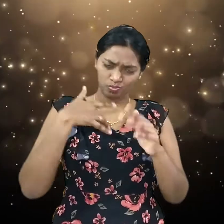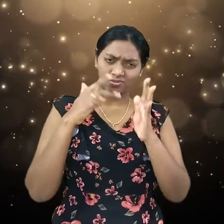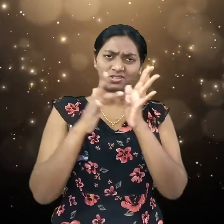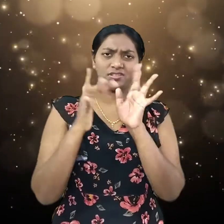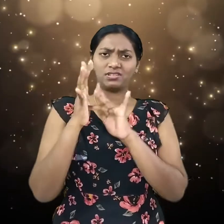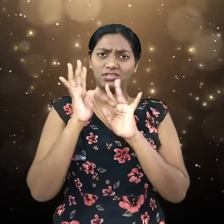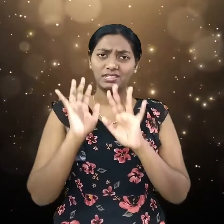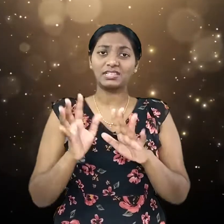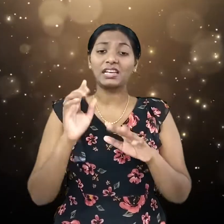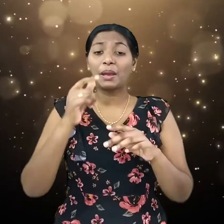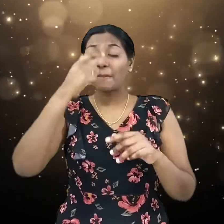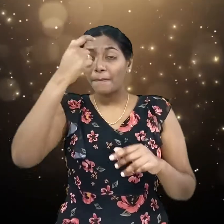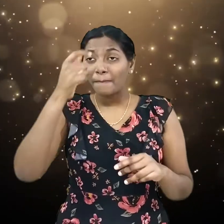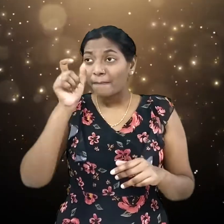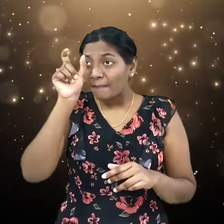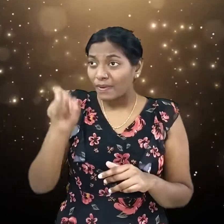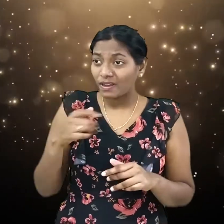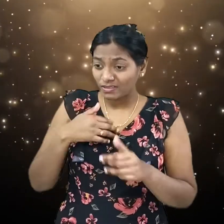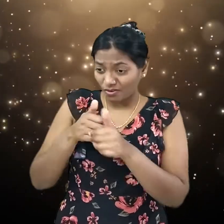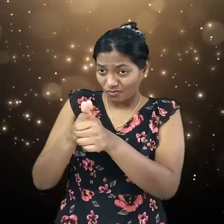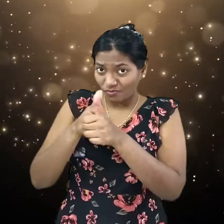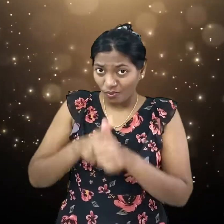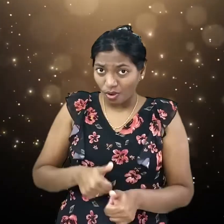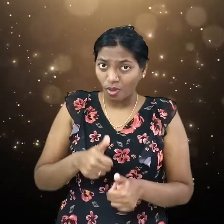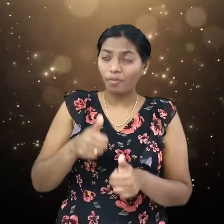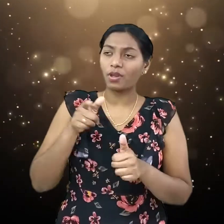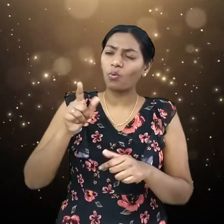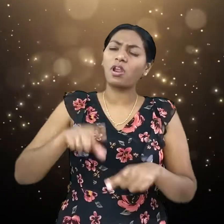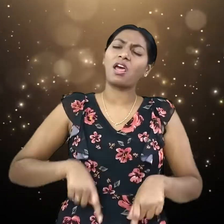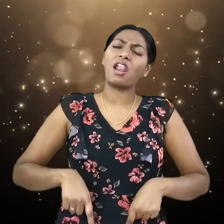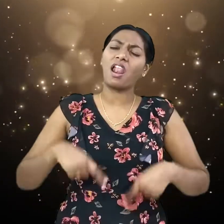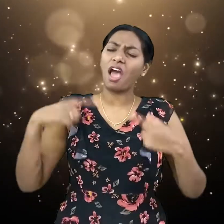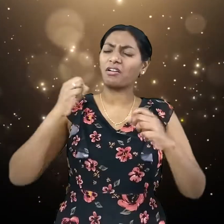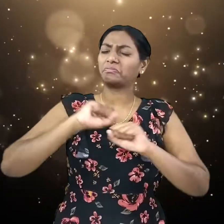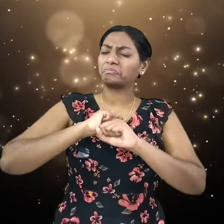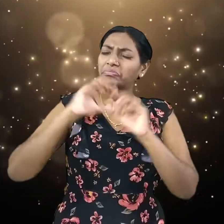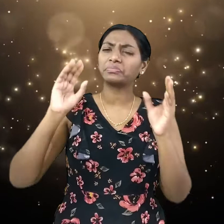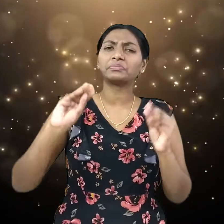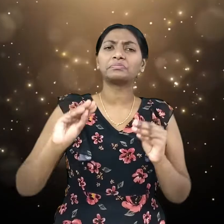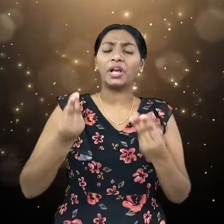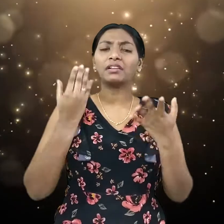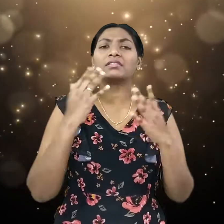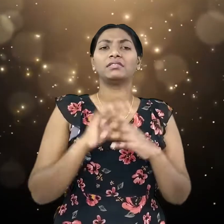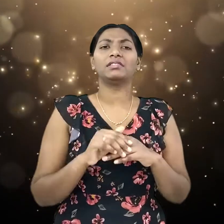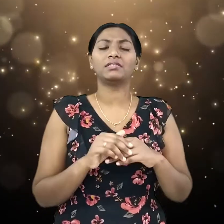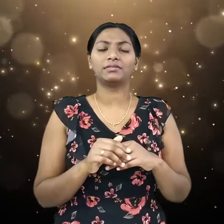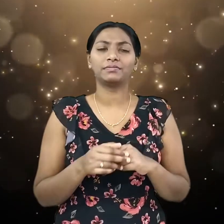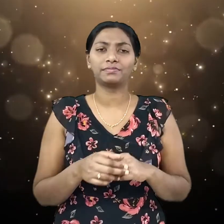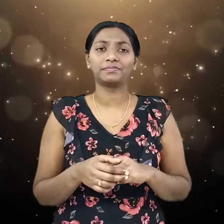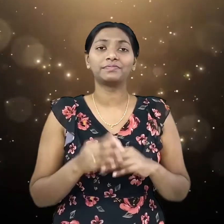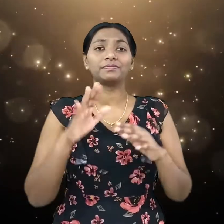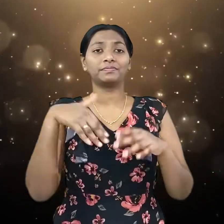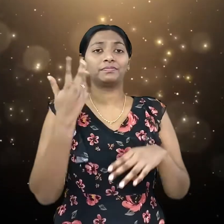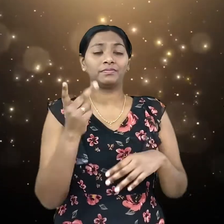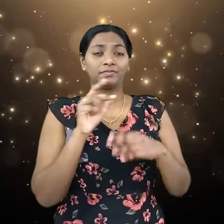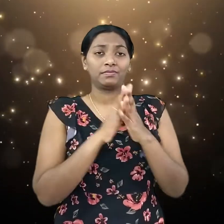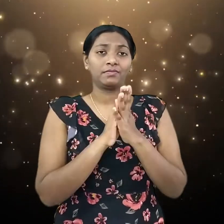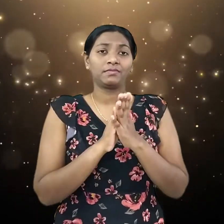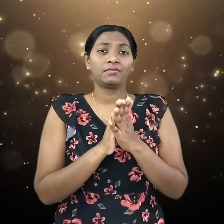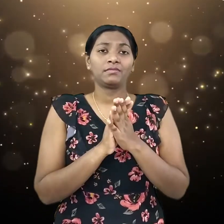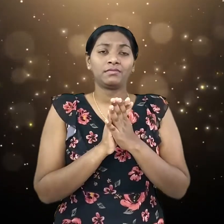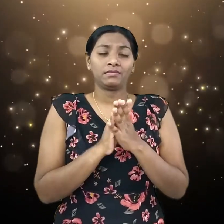चलेगा परंतु जीवन की ज्योति पाएगा। फिर उसने यूहन्ना अध्याय 9:5 में